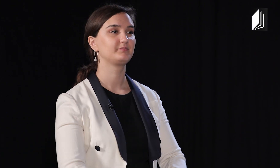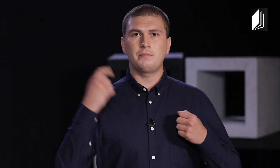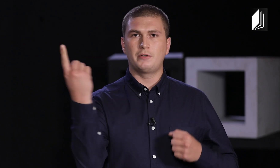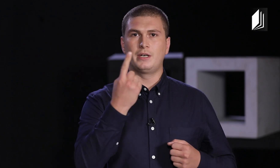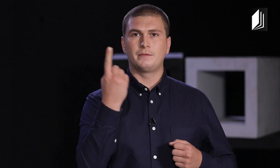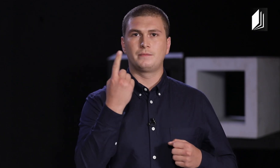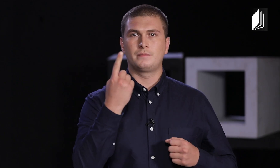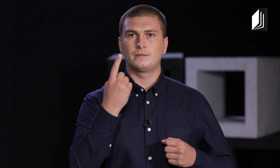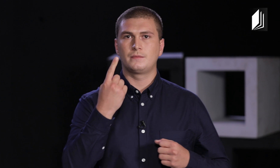ვარჯიში პირველი.